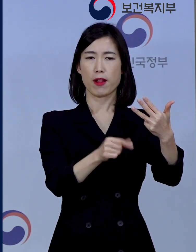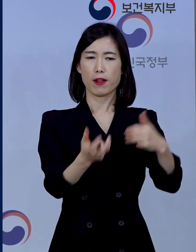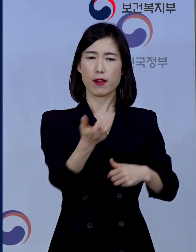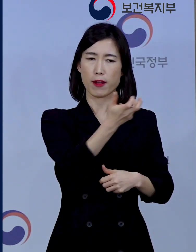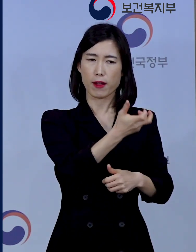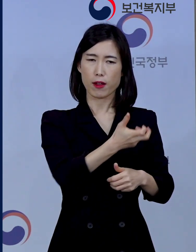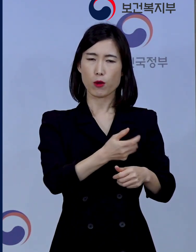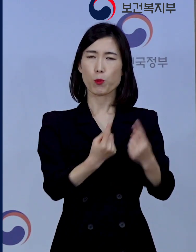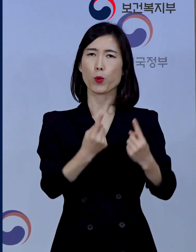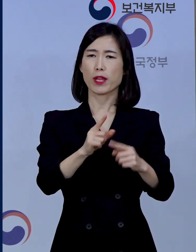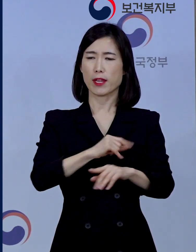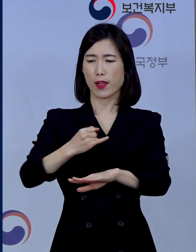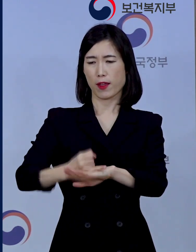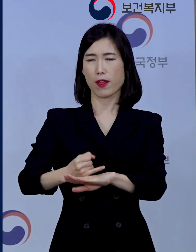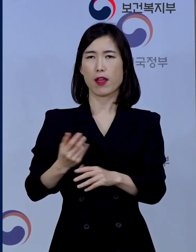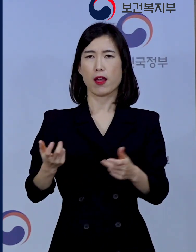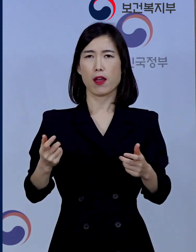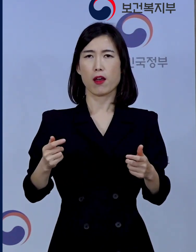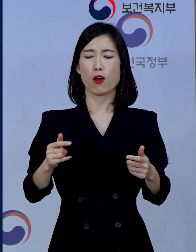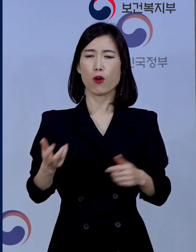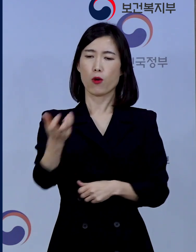이동량 최저점에 가까운 수준입니다.